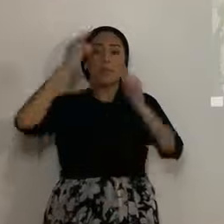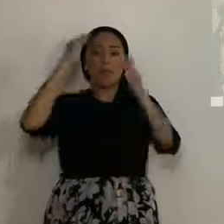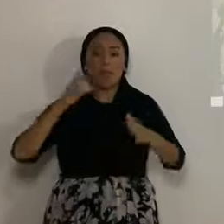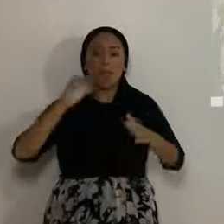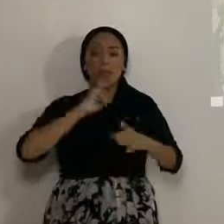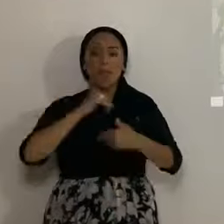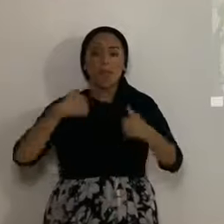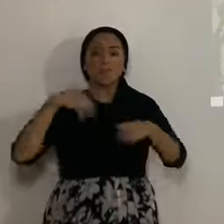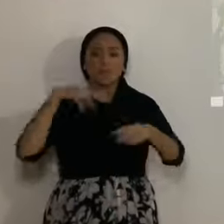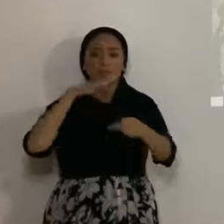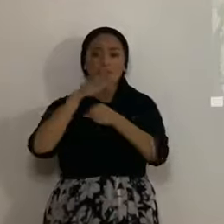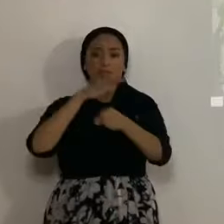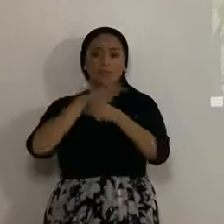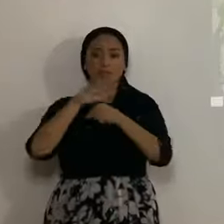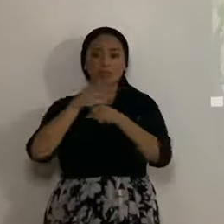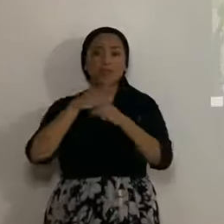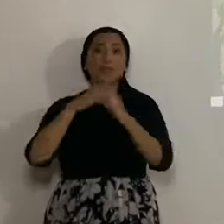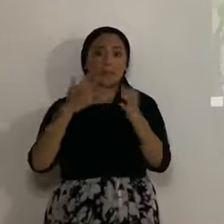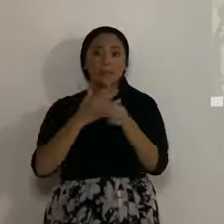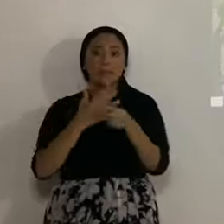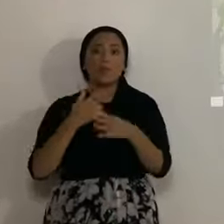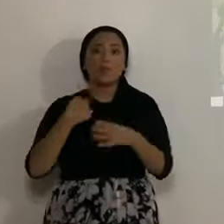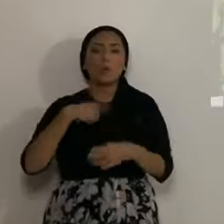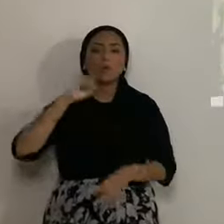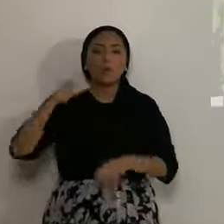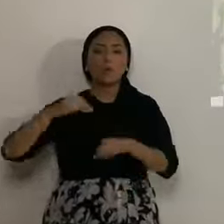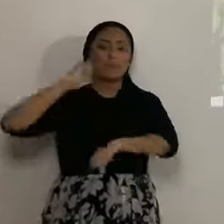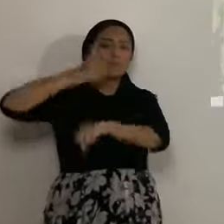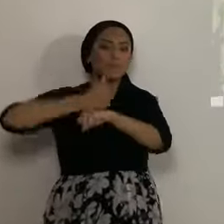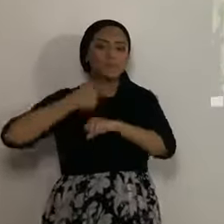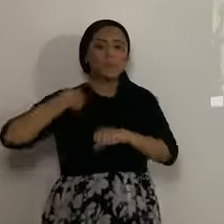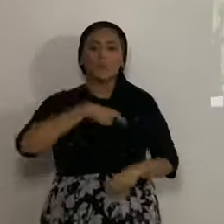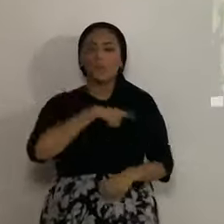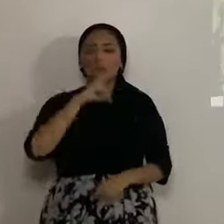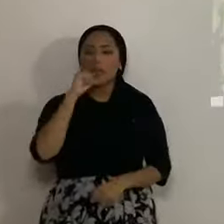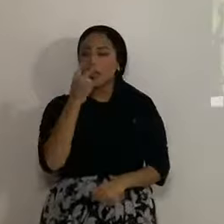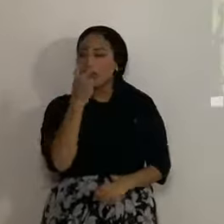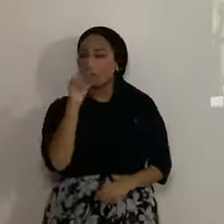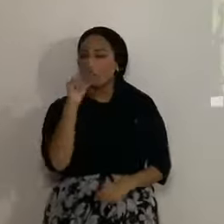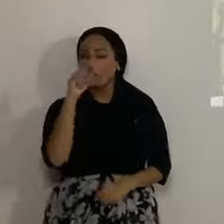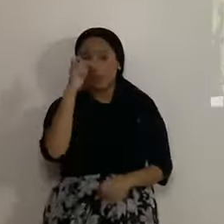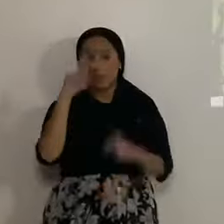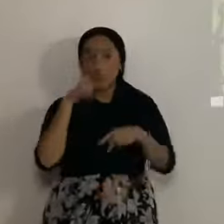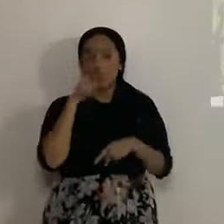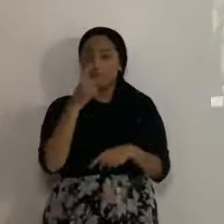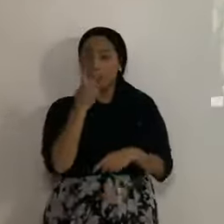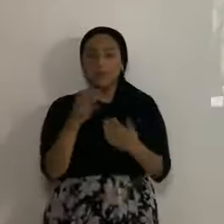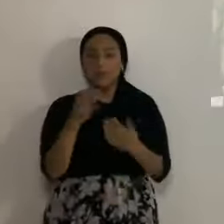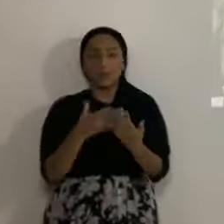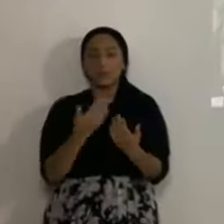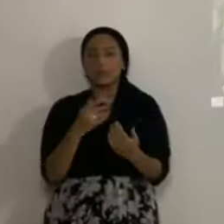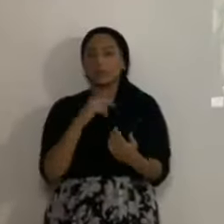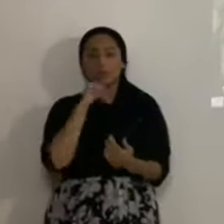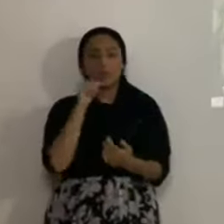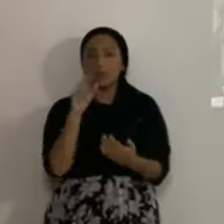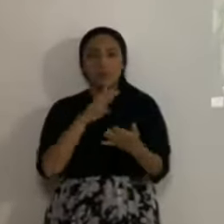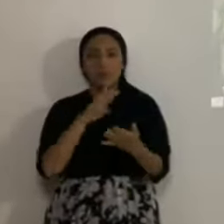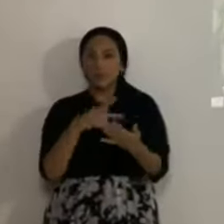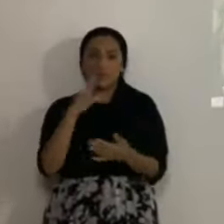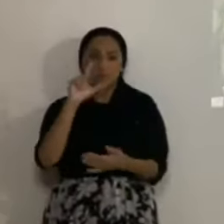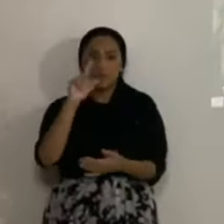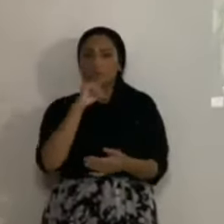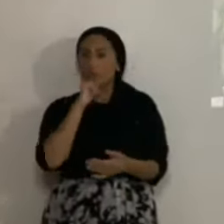nada me faltará. Es decir, estamos afirmando, no estamos dudando, porque el que duda, entonces, mejor no ore el Salmo 23,